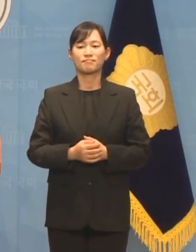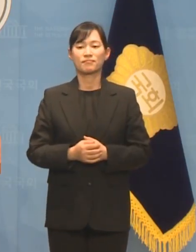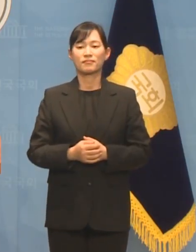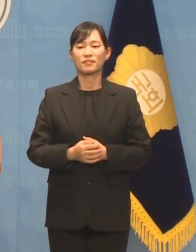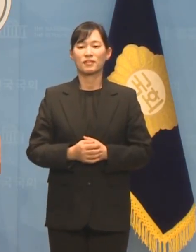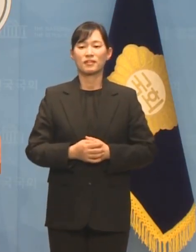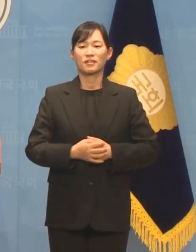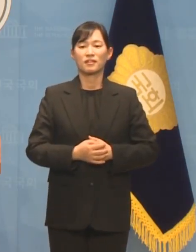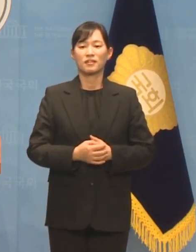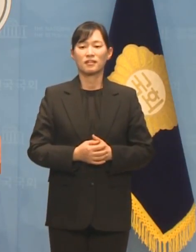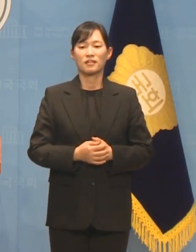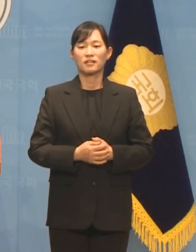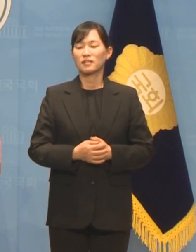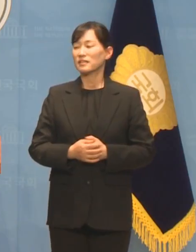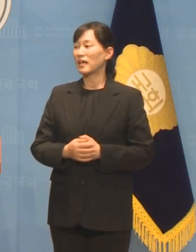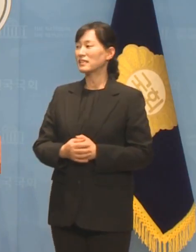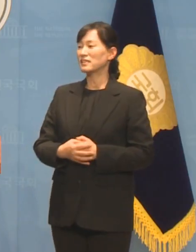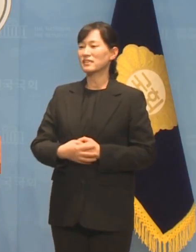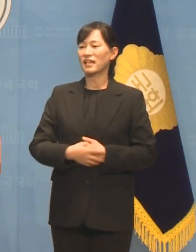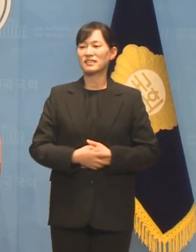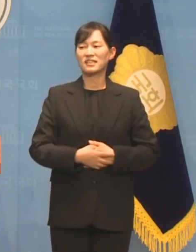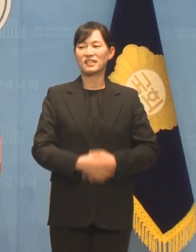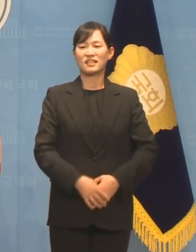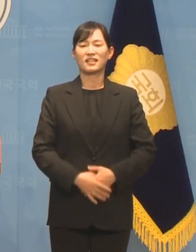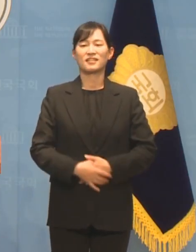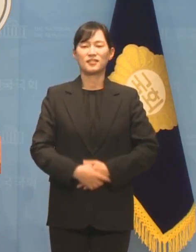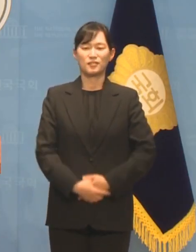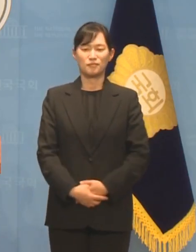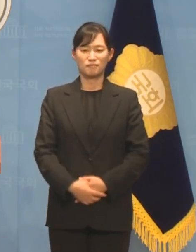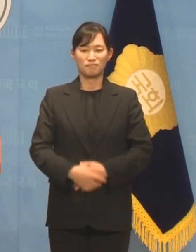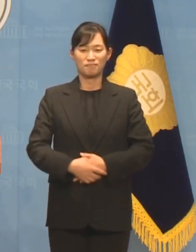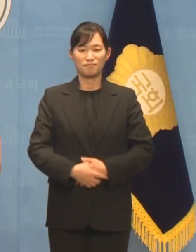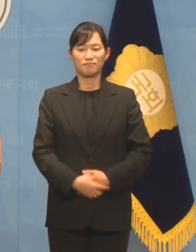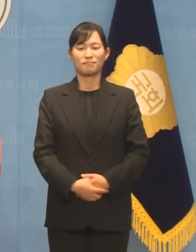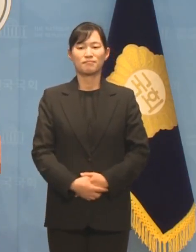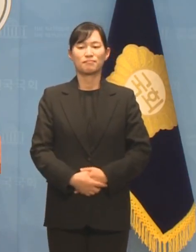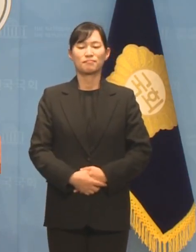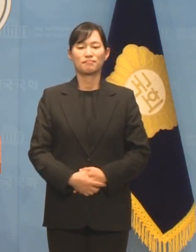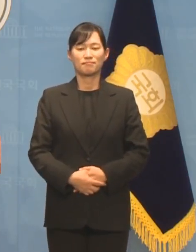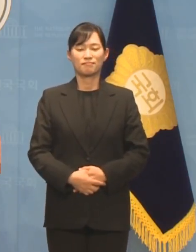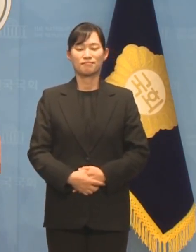기획재정부 분할에 관한 법안 발의에 대해서 다시 하겠습니다.